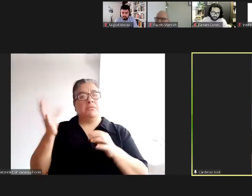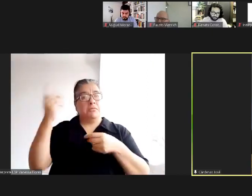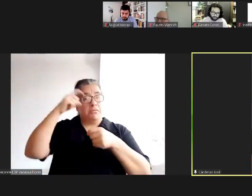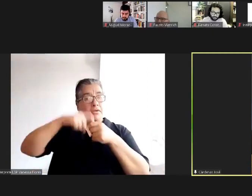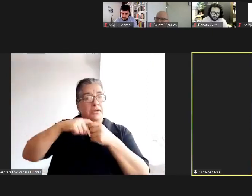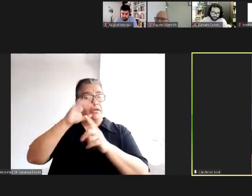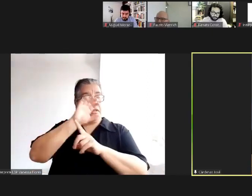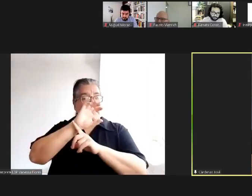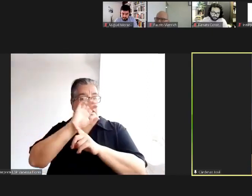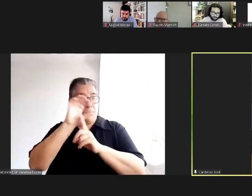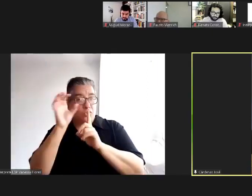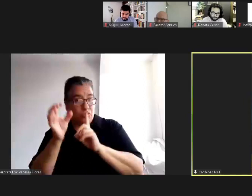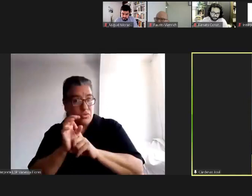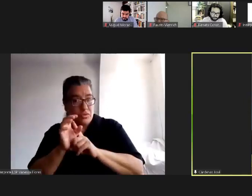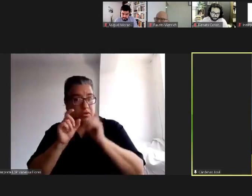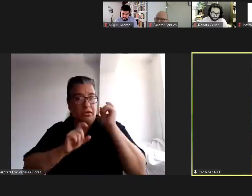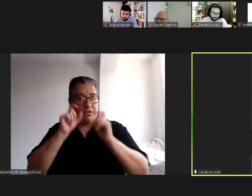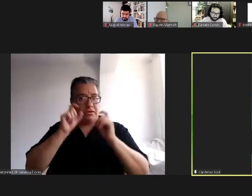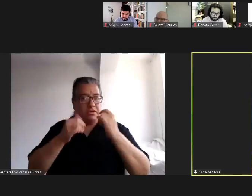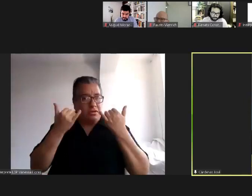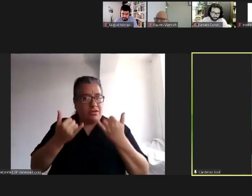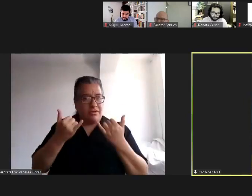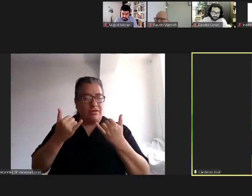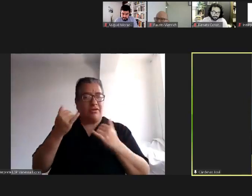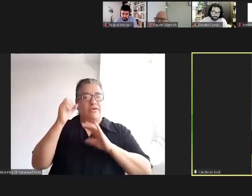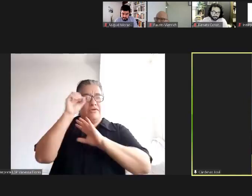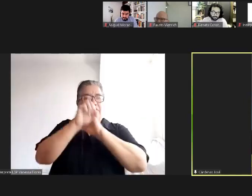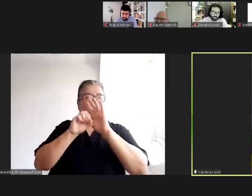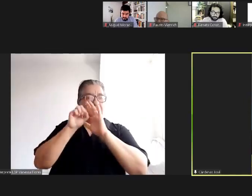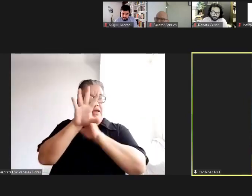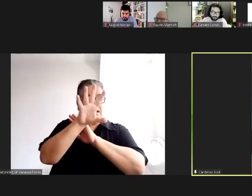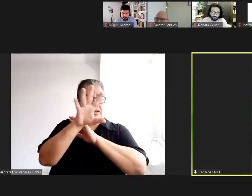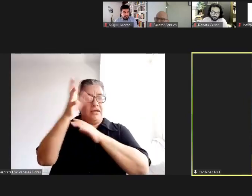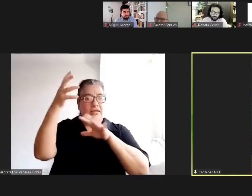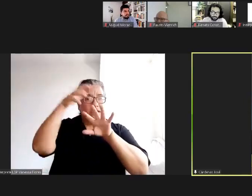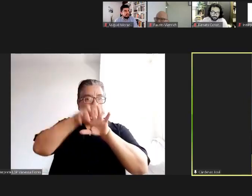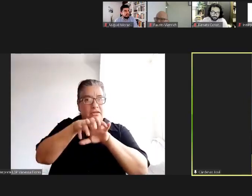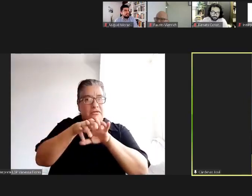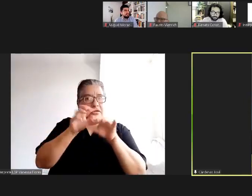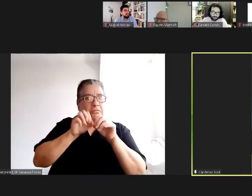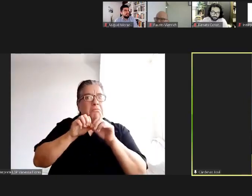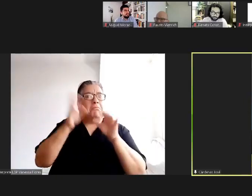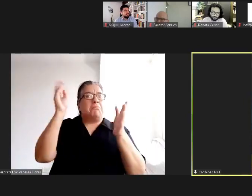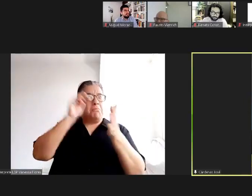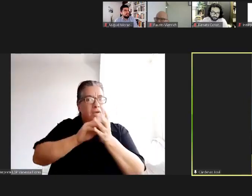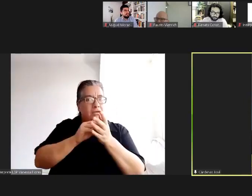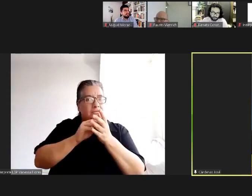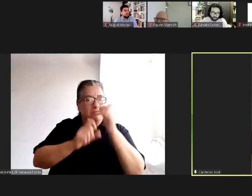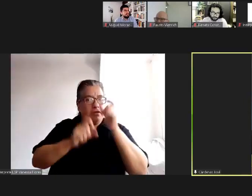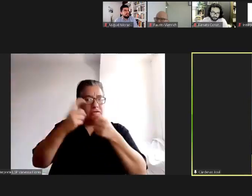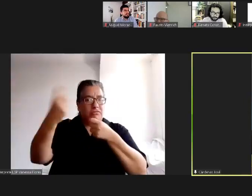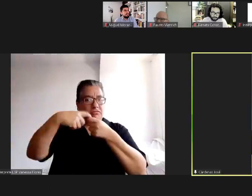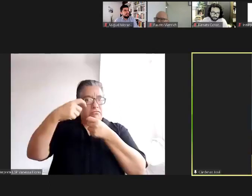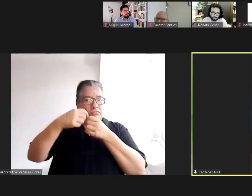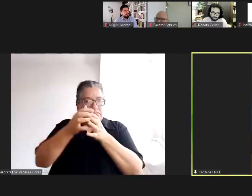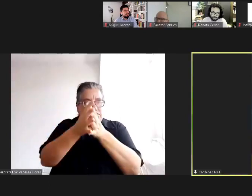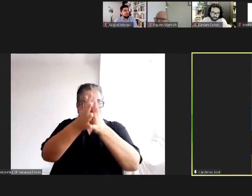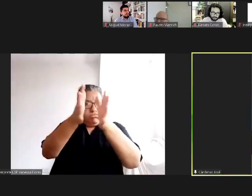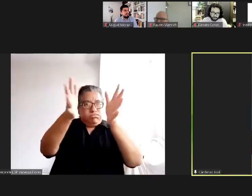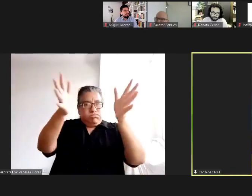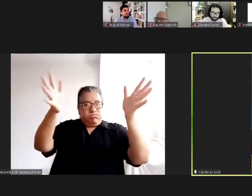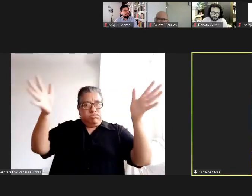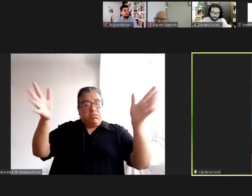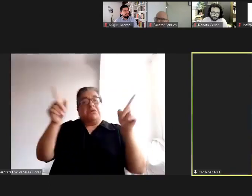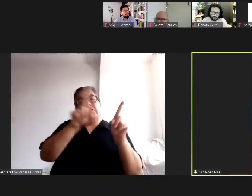estamos tratando de que llegue a mayor cantidad de gente y que también invite a otras expresiones artísticas para que